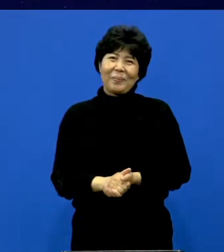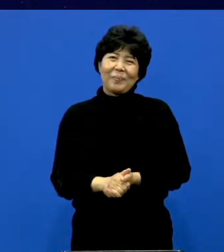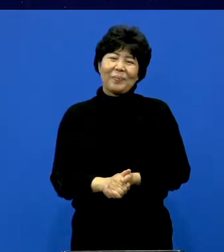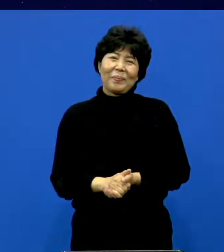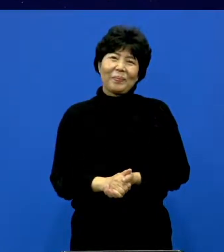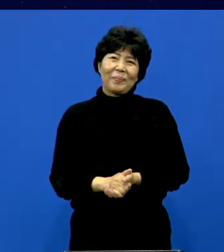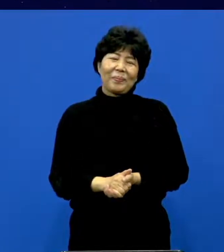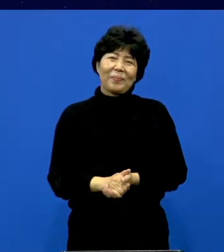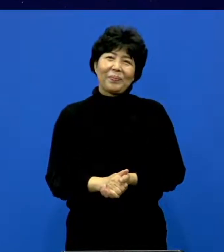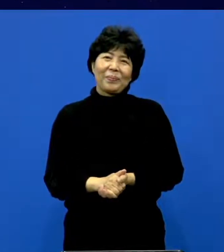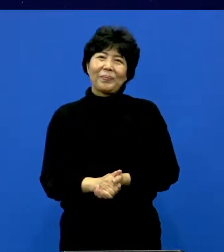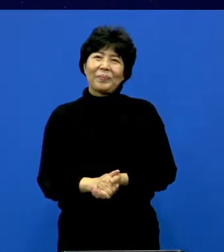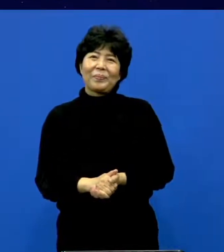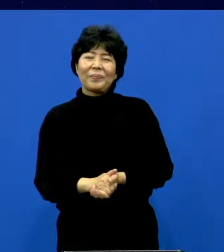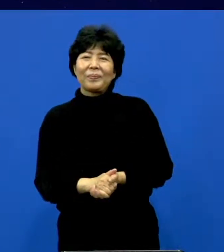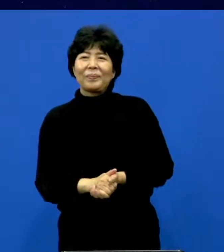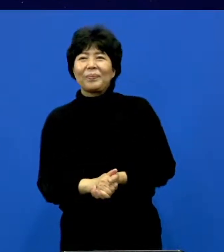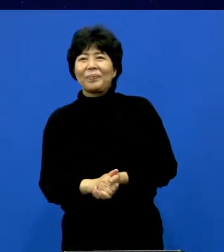것.